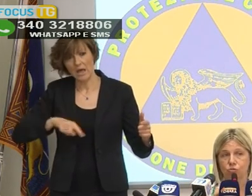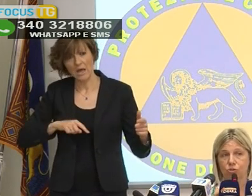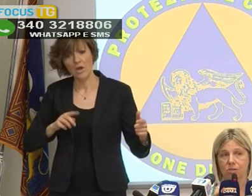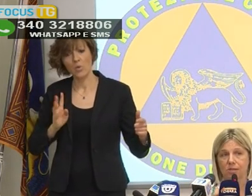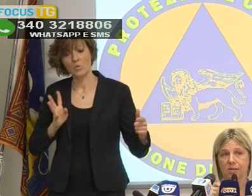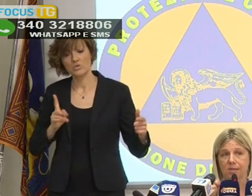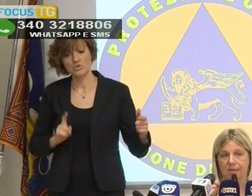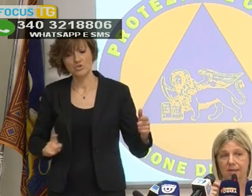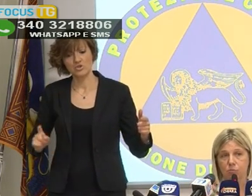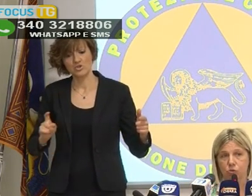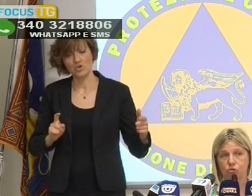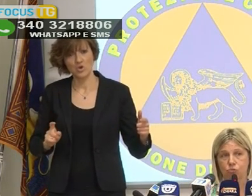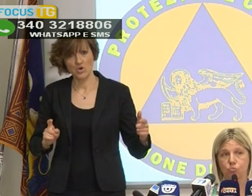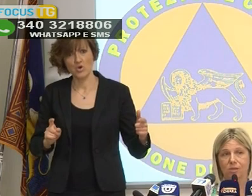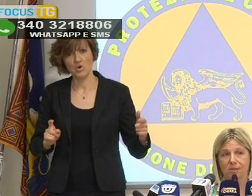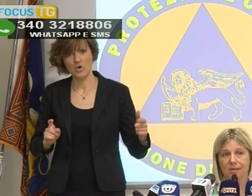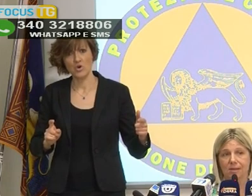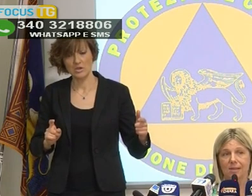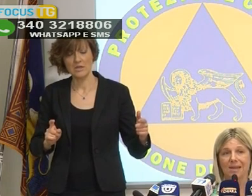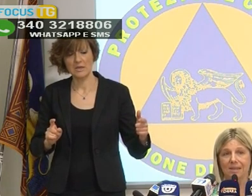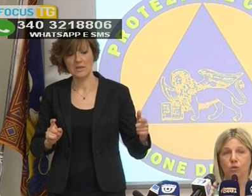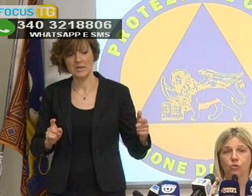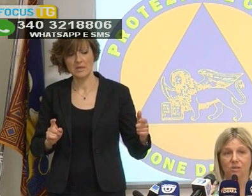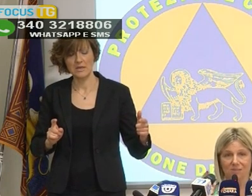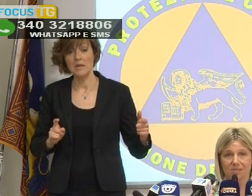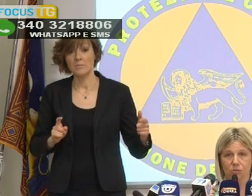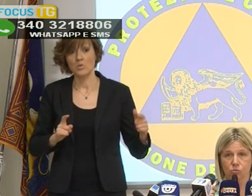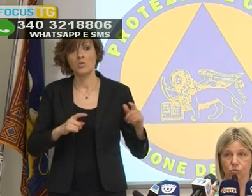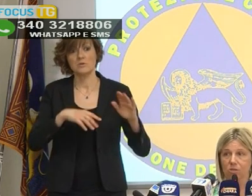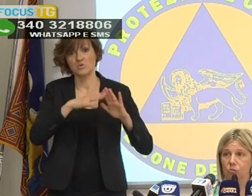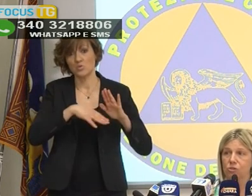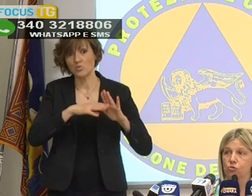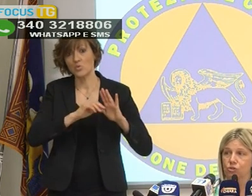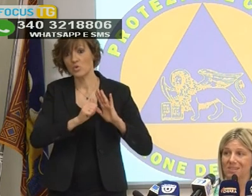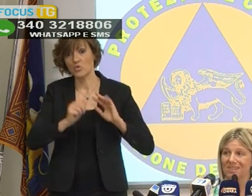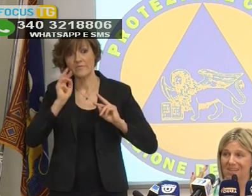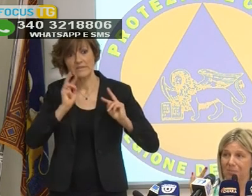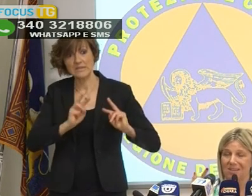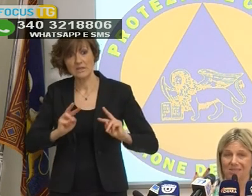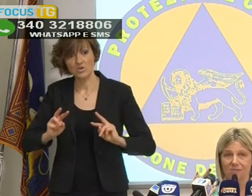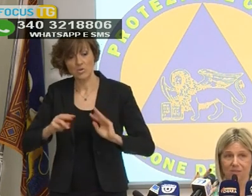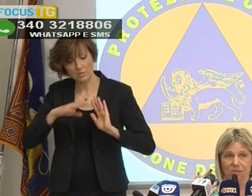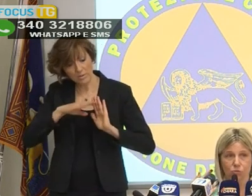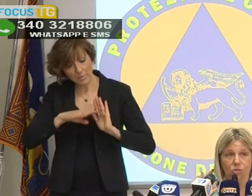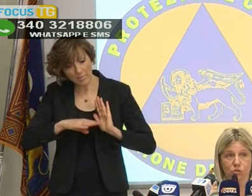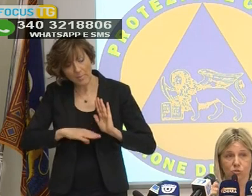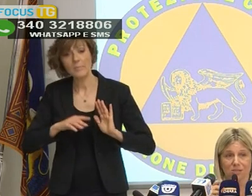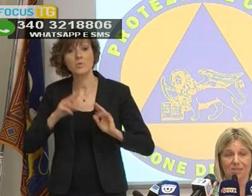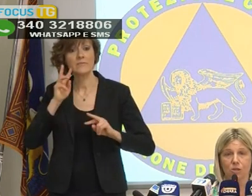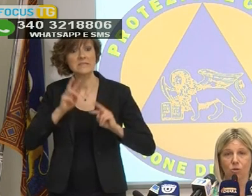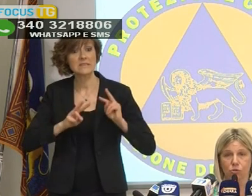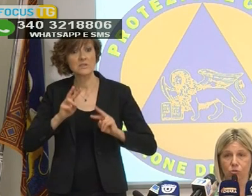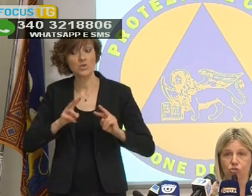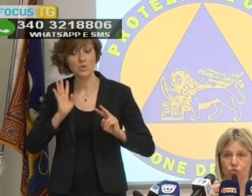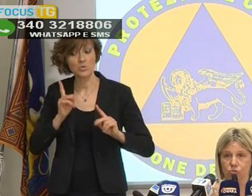14 giorni, teniamo, ogni struttura tiene l'elenco dei visitatori, quindi sono stati chiamati i visitatori che sono